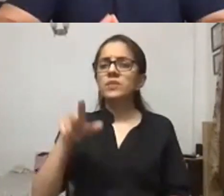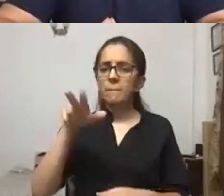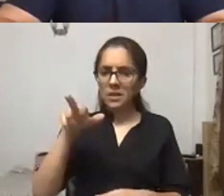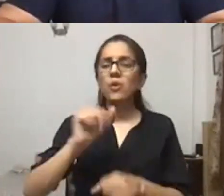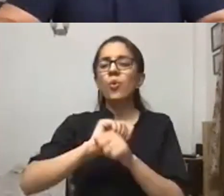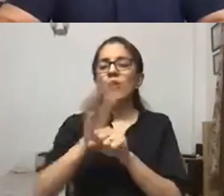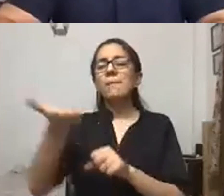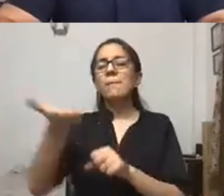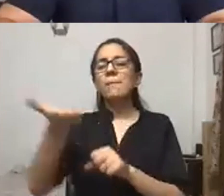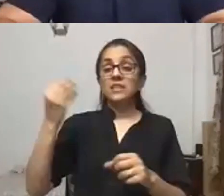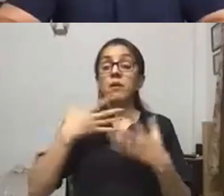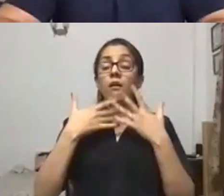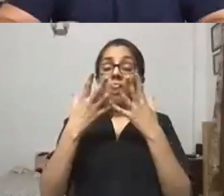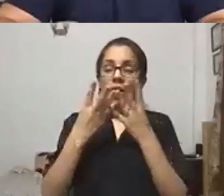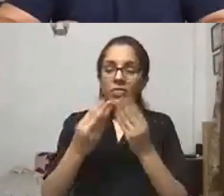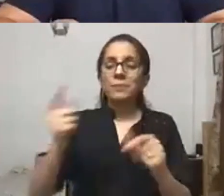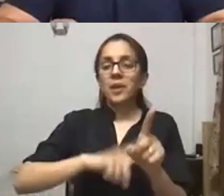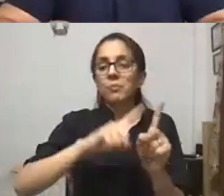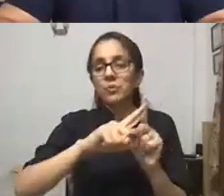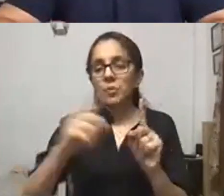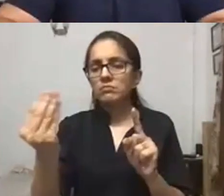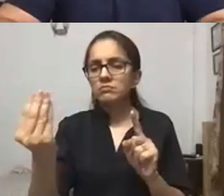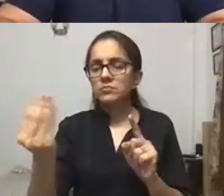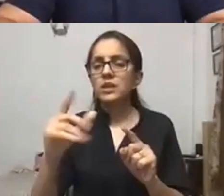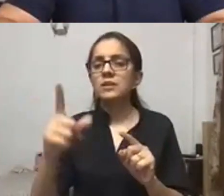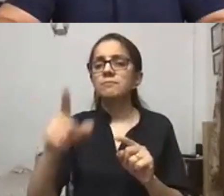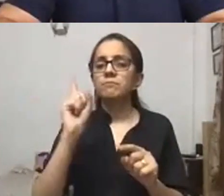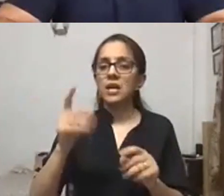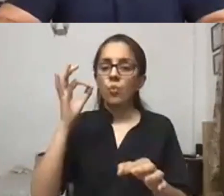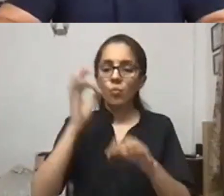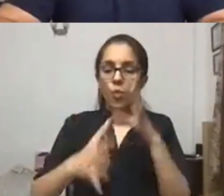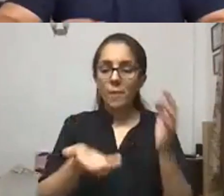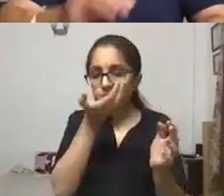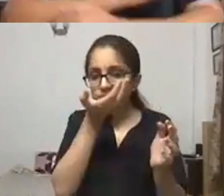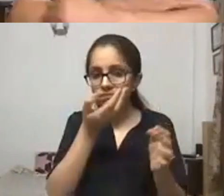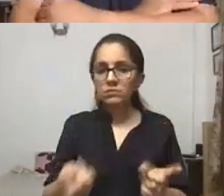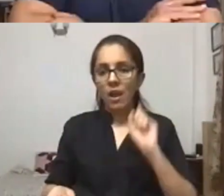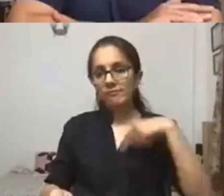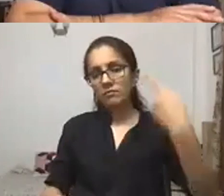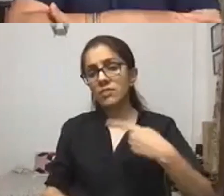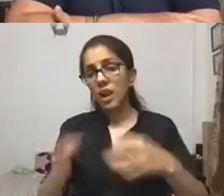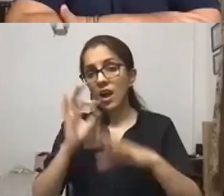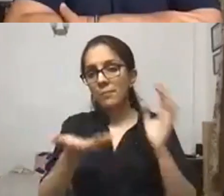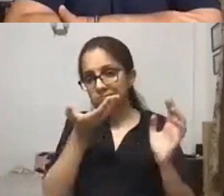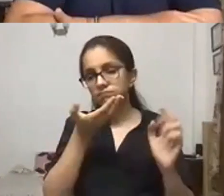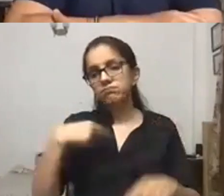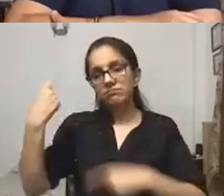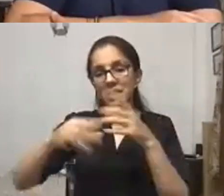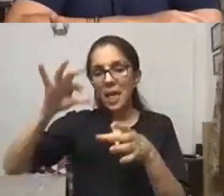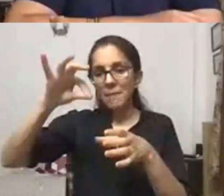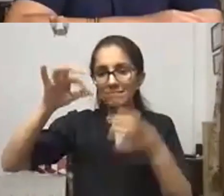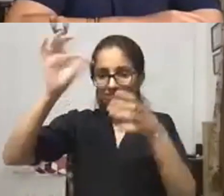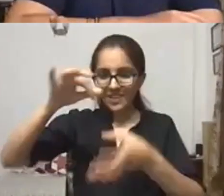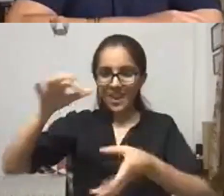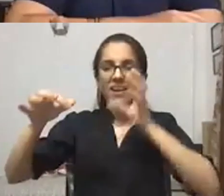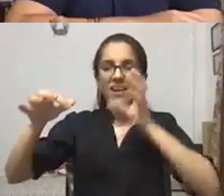had COVID. It will take some time to recover. So take nice warm saline gargles. You know वो नमक वाले